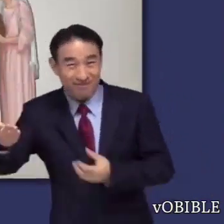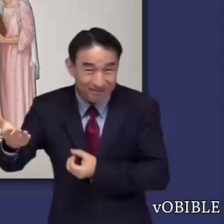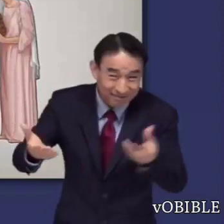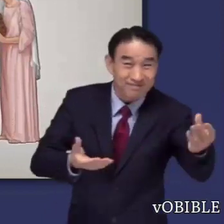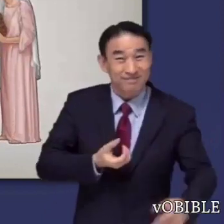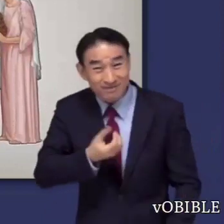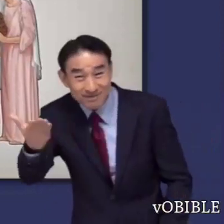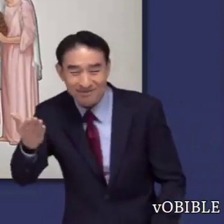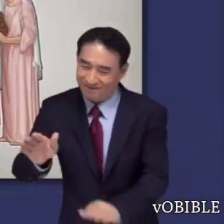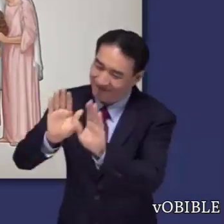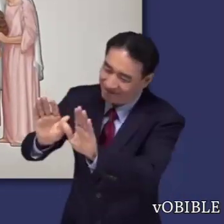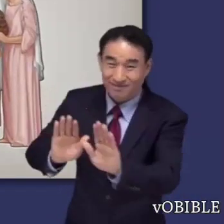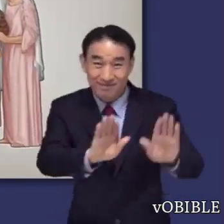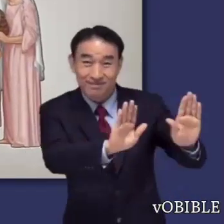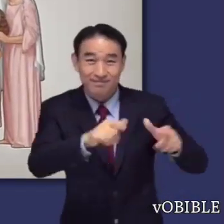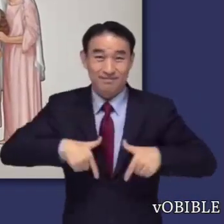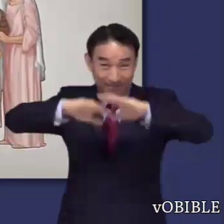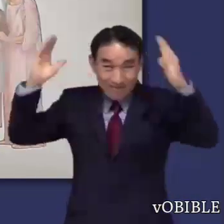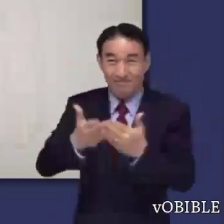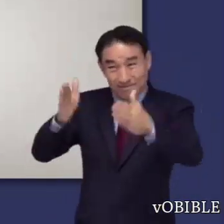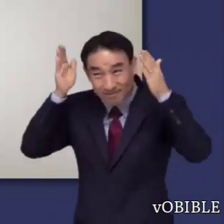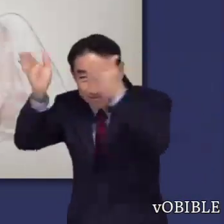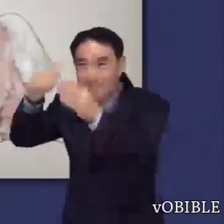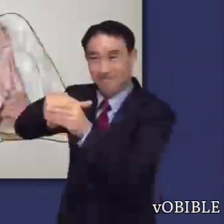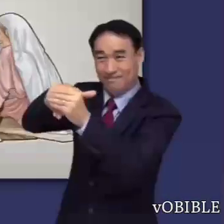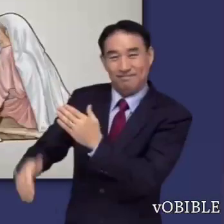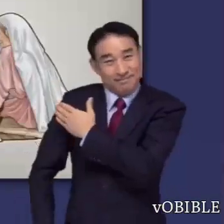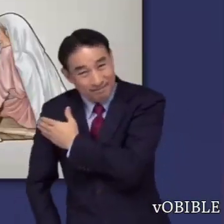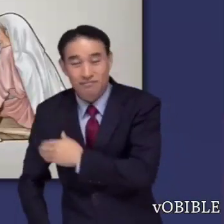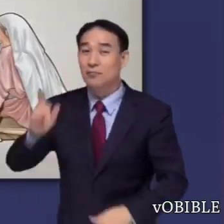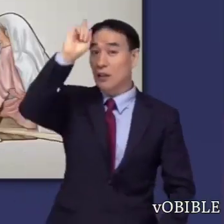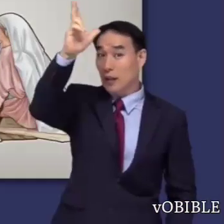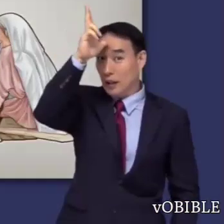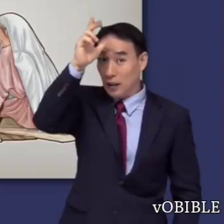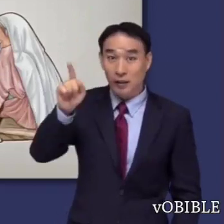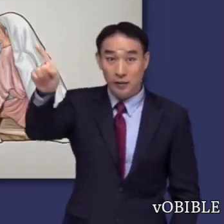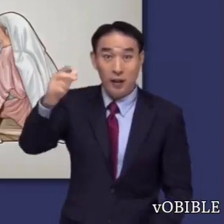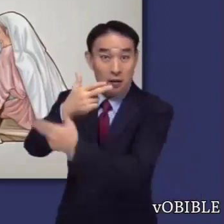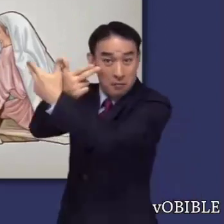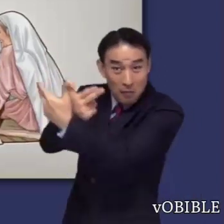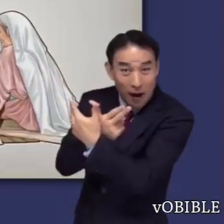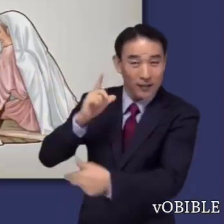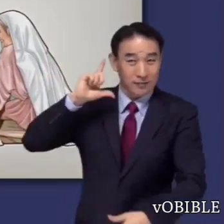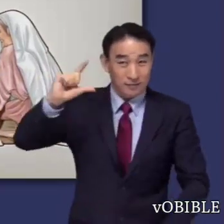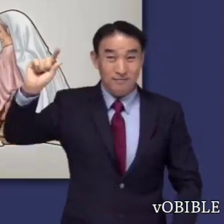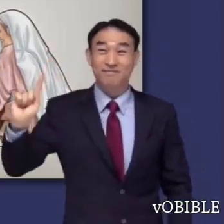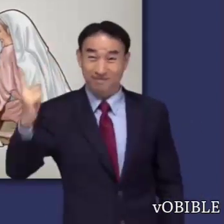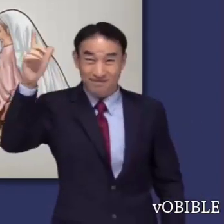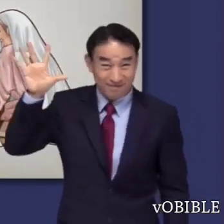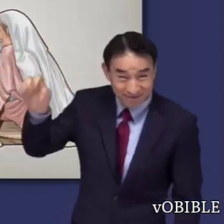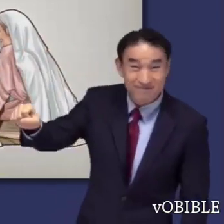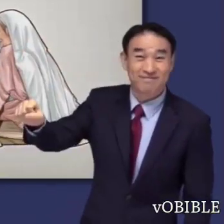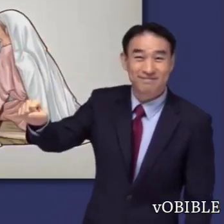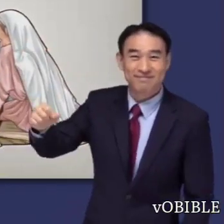他们应该慷慨待人，乐善好施，全心信赖上帝，这样他们才能抓紧